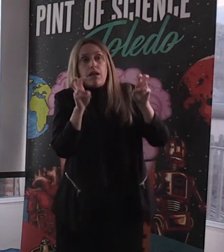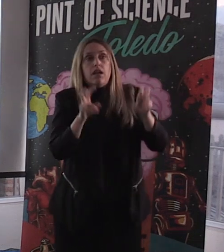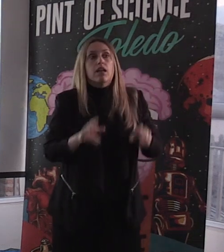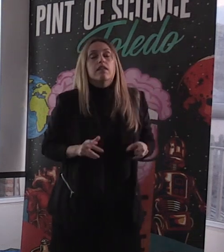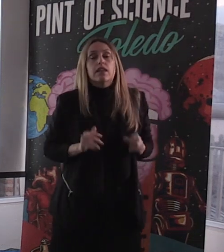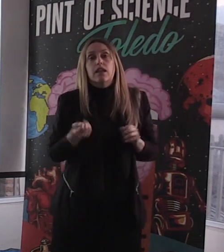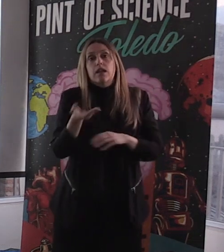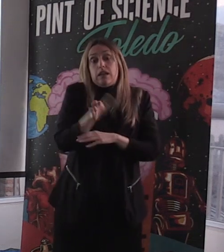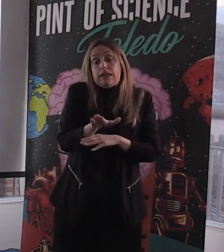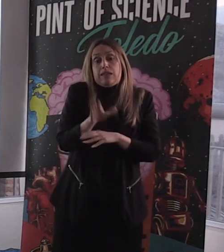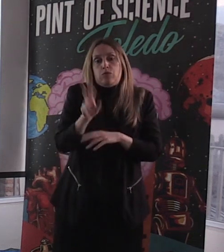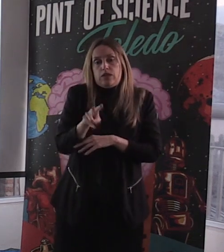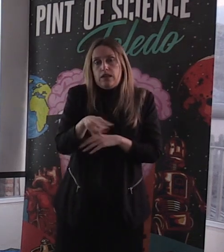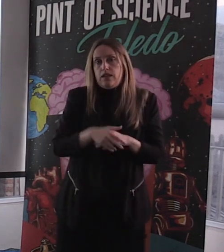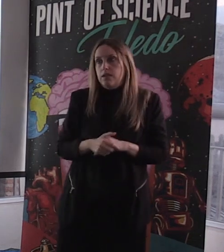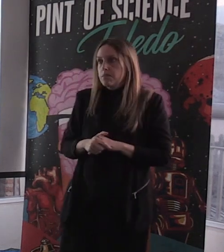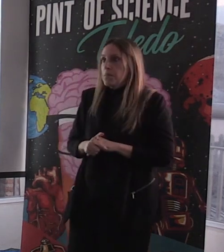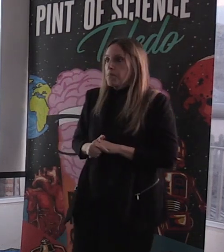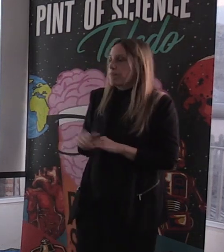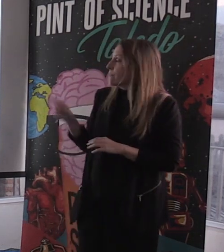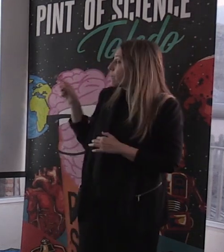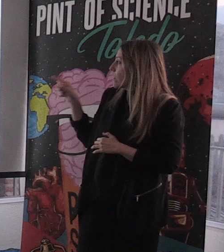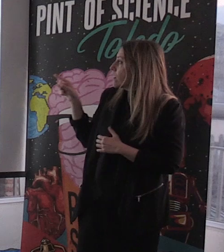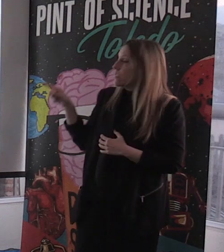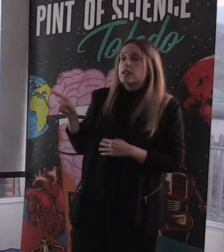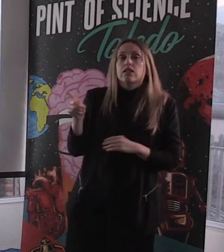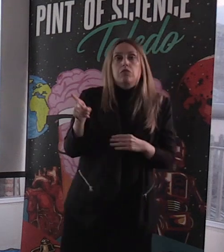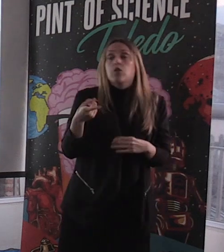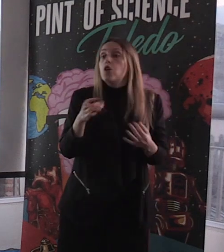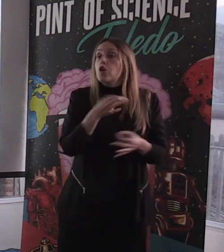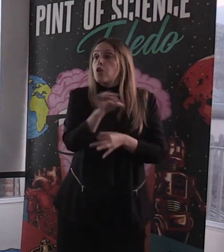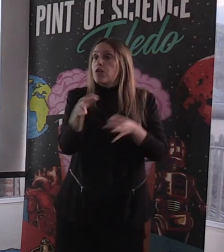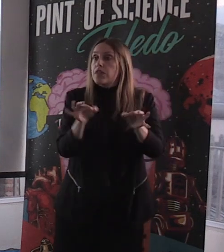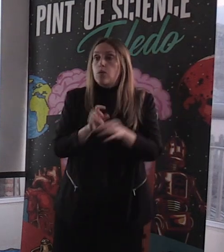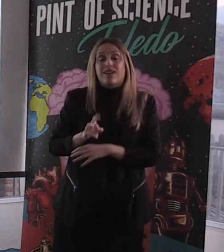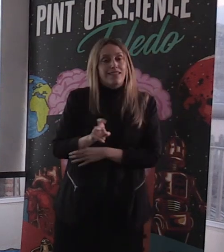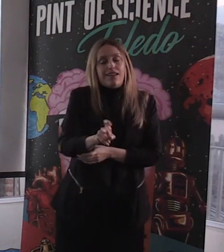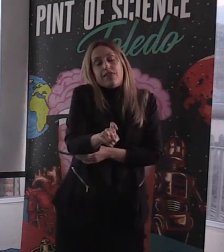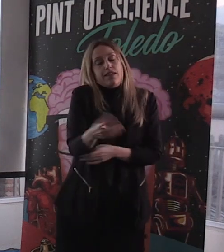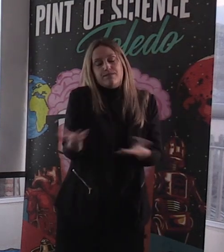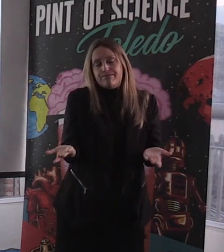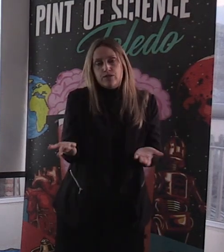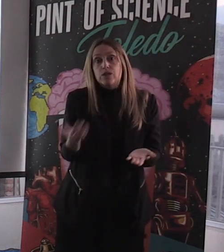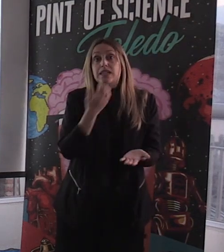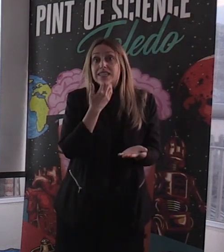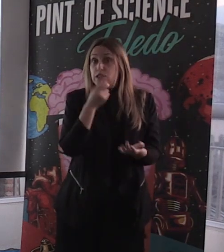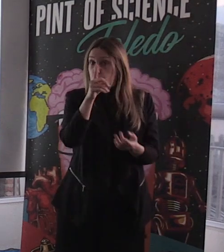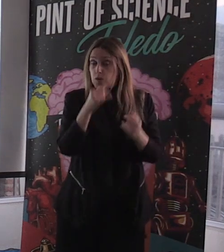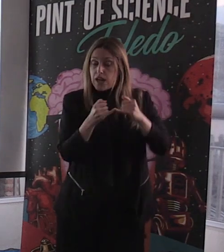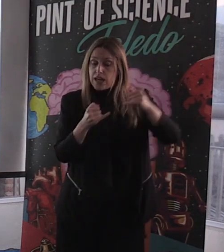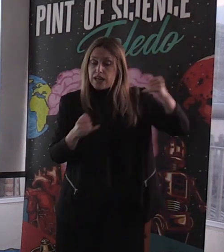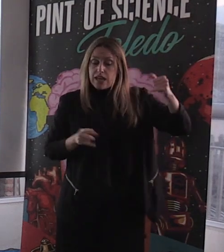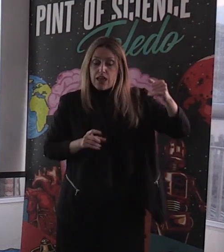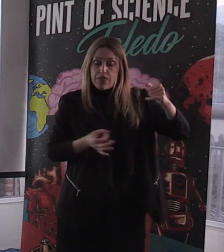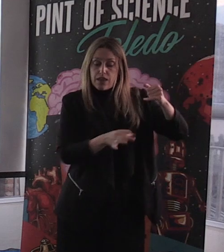hablar, y eso no pasa claramente, no pasa con células de cáncer. Si tienes una línea celular que tiene